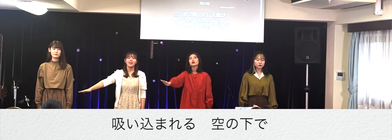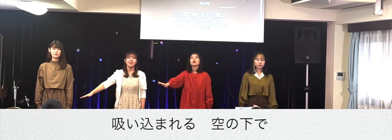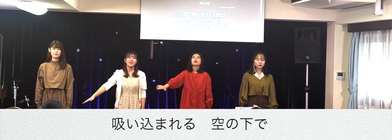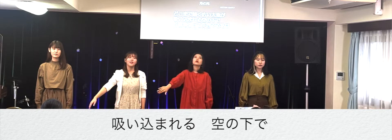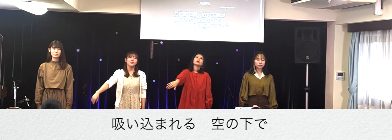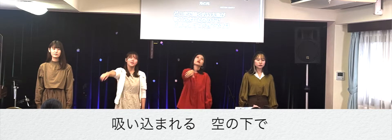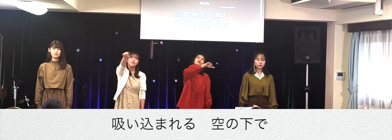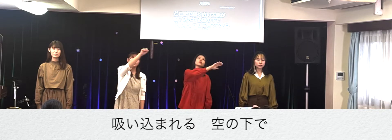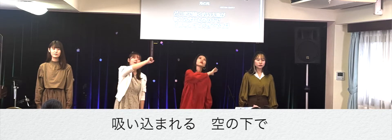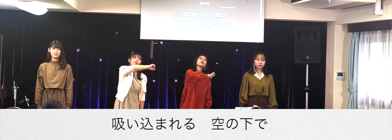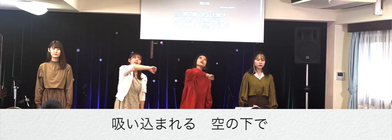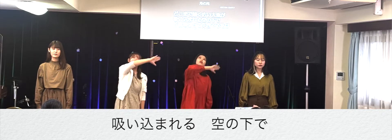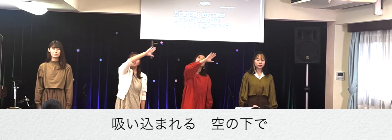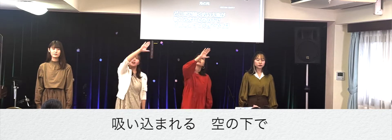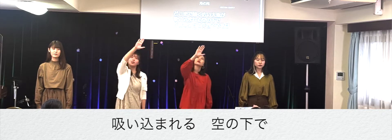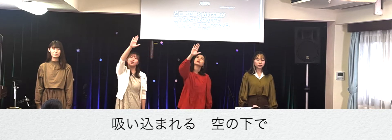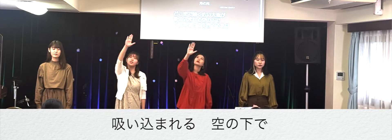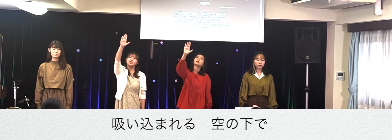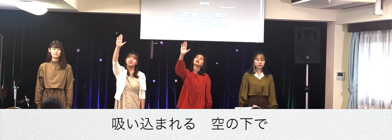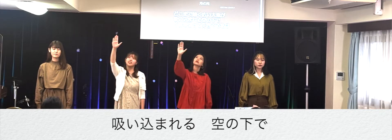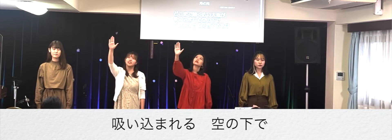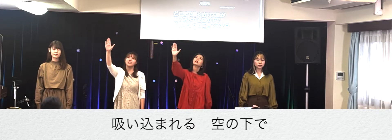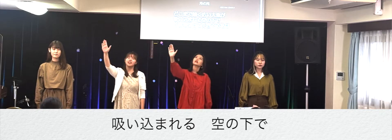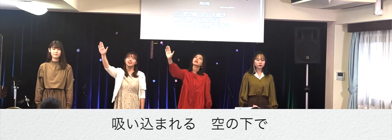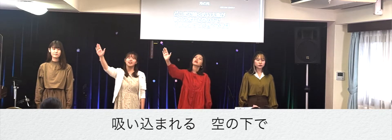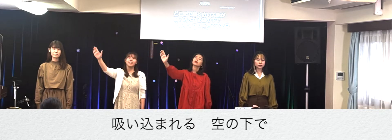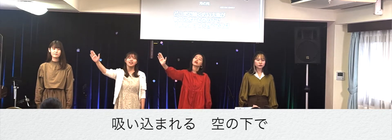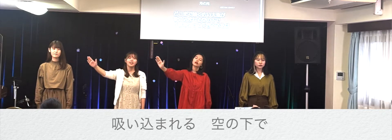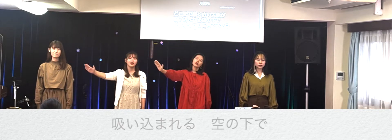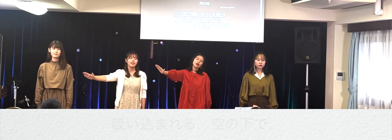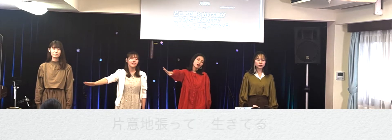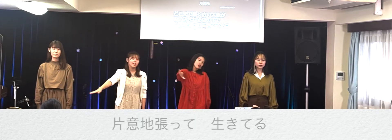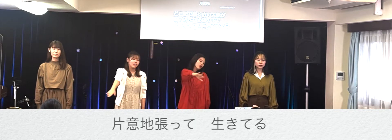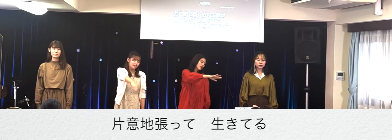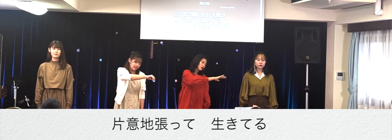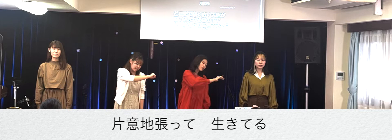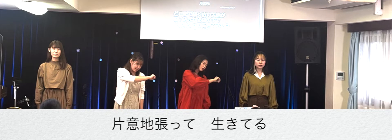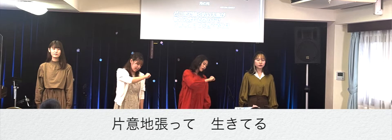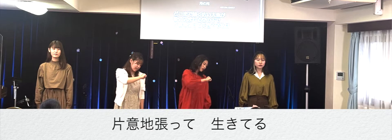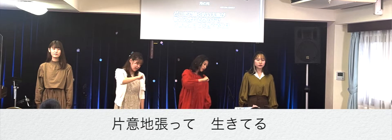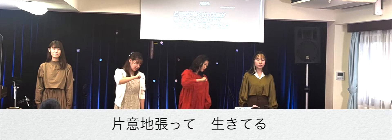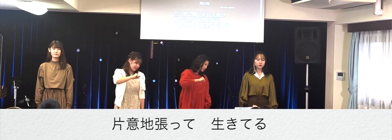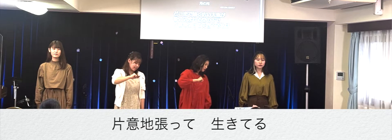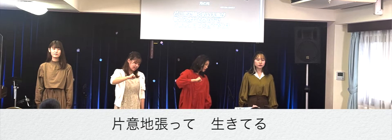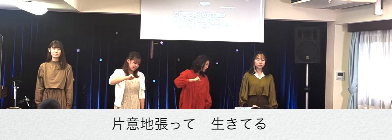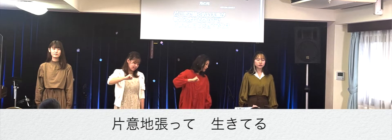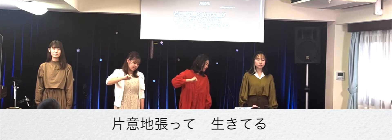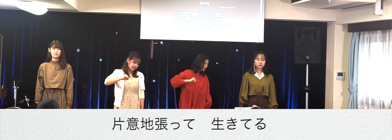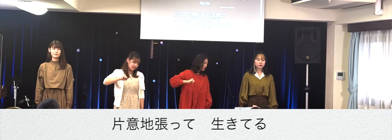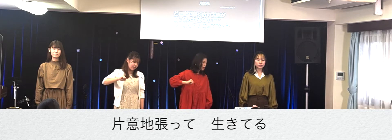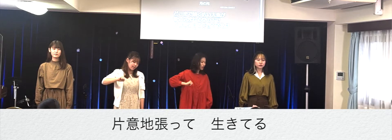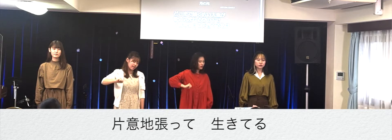れる空の下で硬い地張